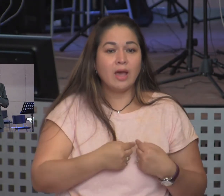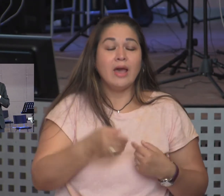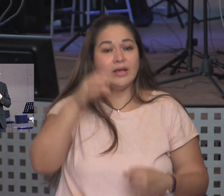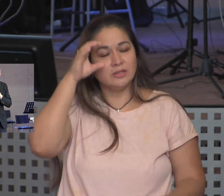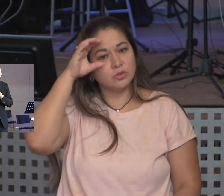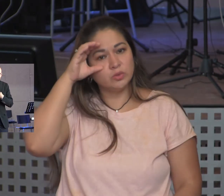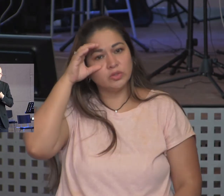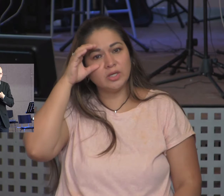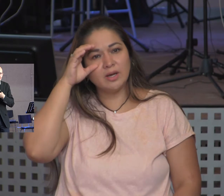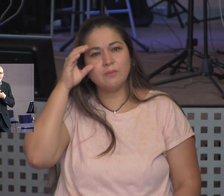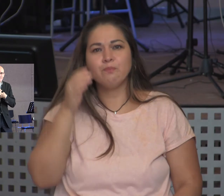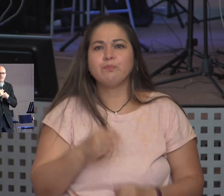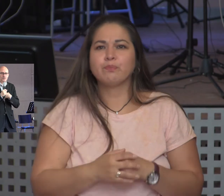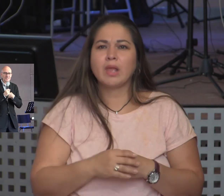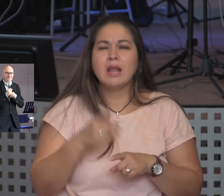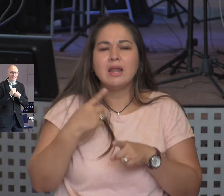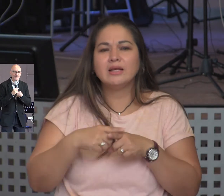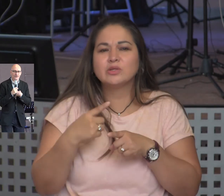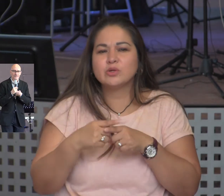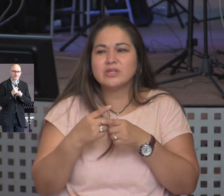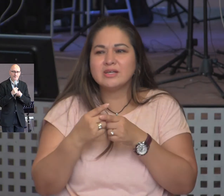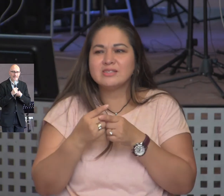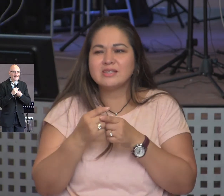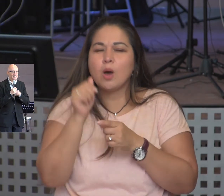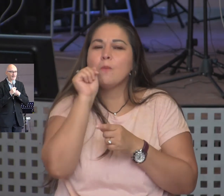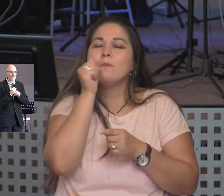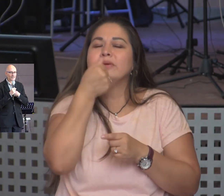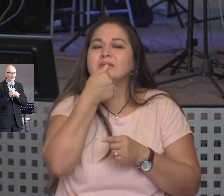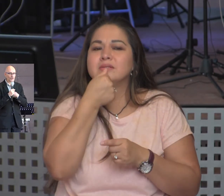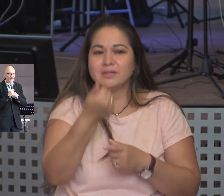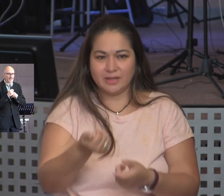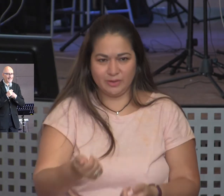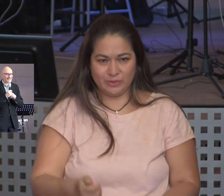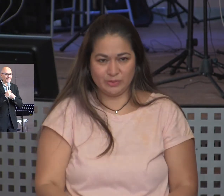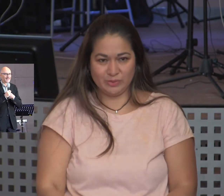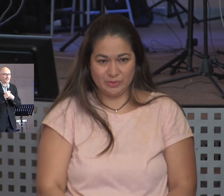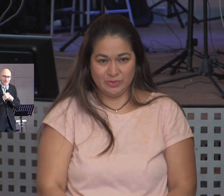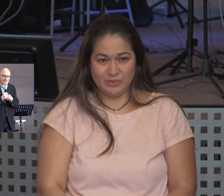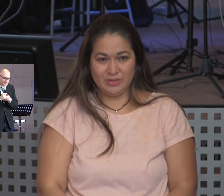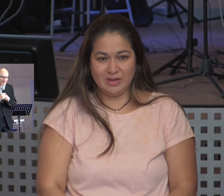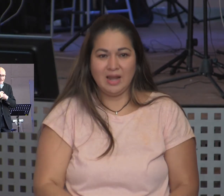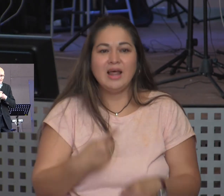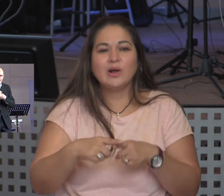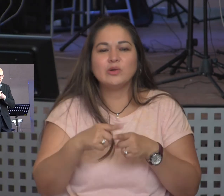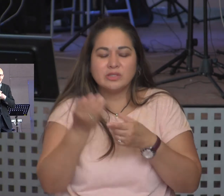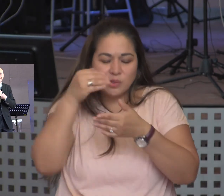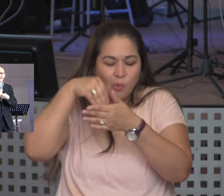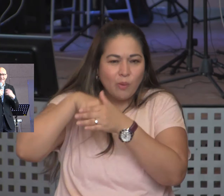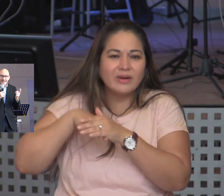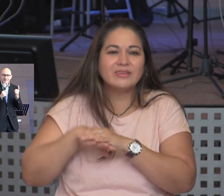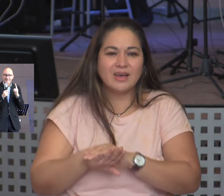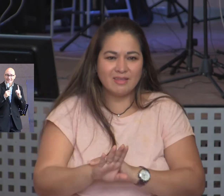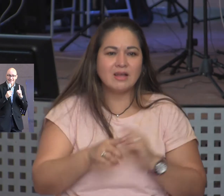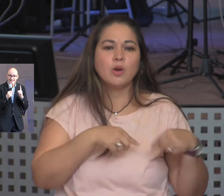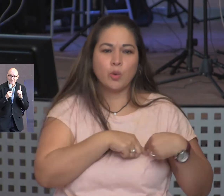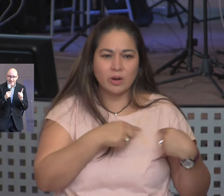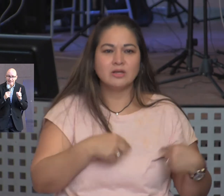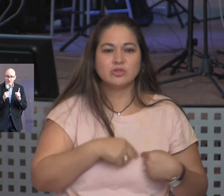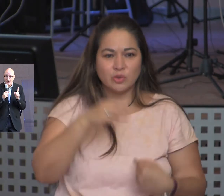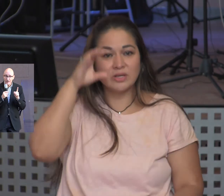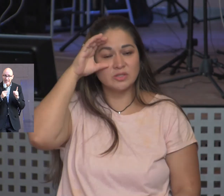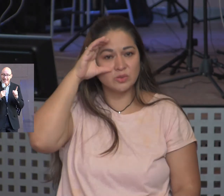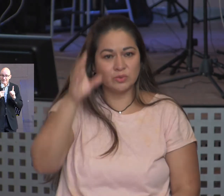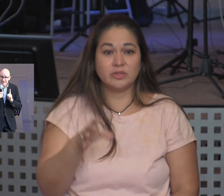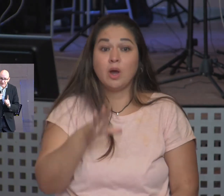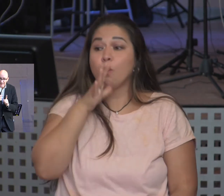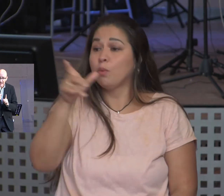corazón está viendo un misterio y está viendo que el que salió a sembrar, el que realmente está